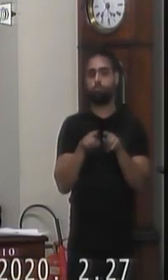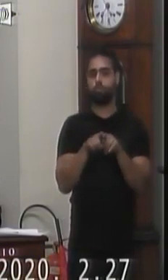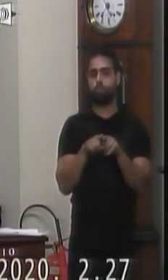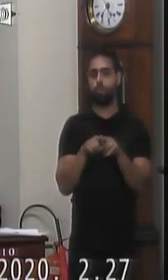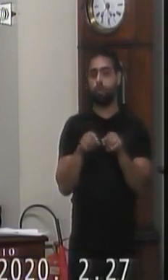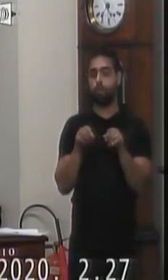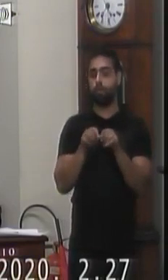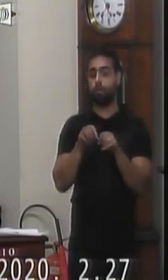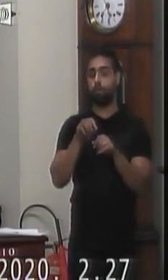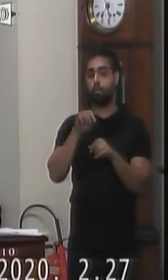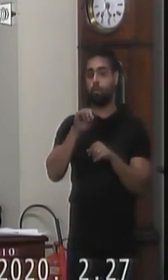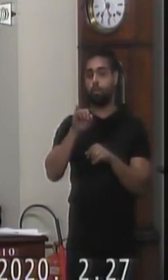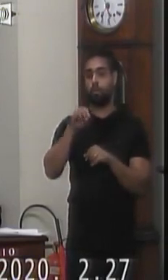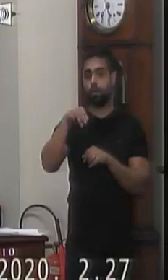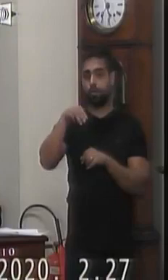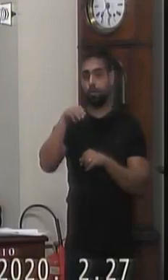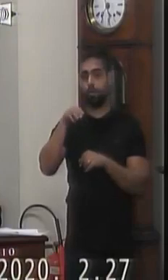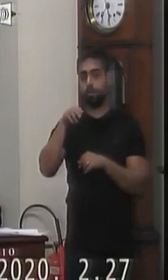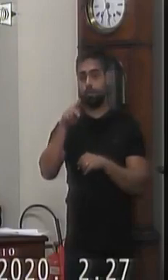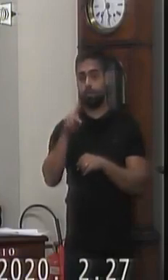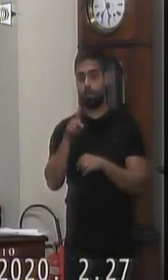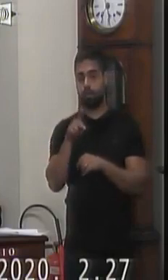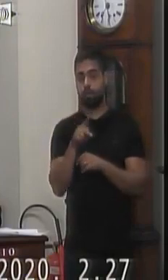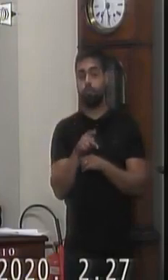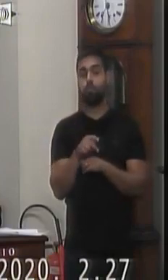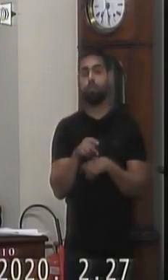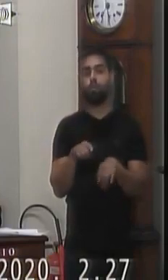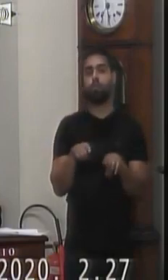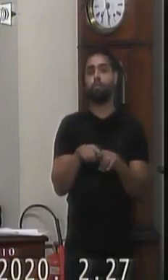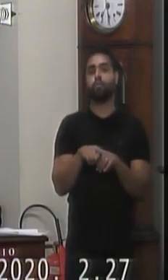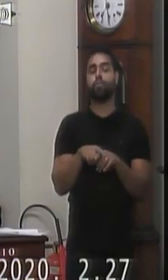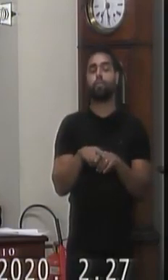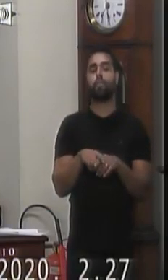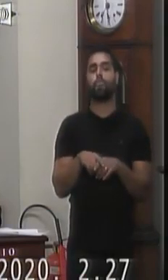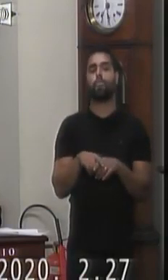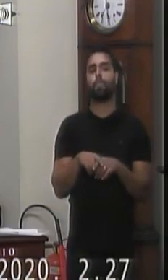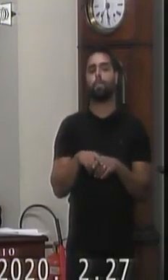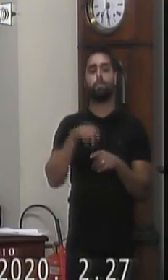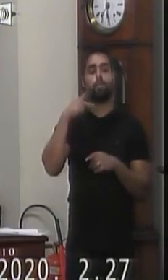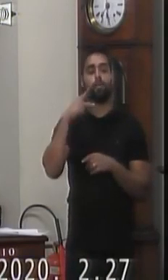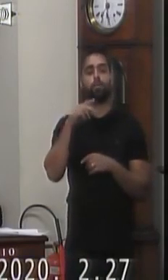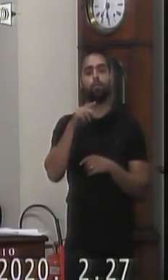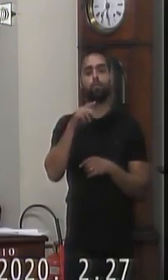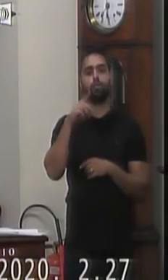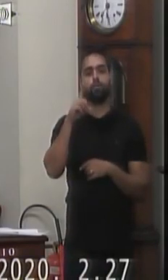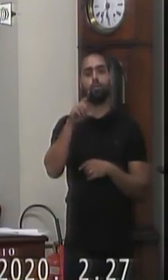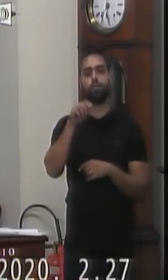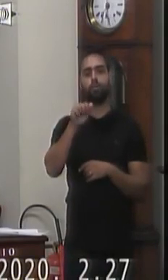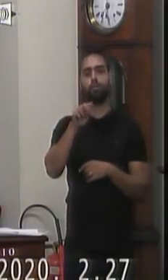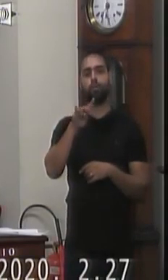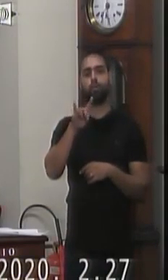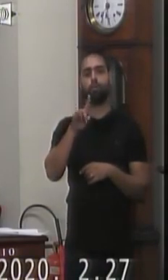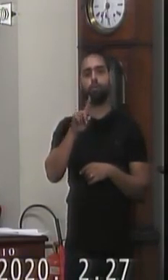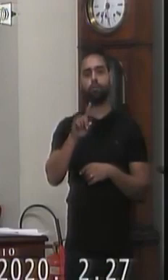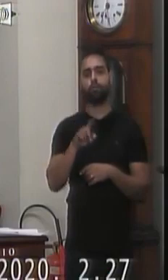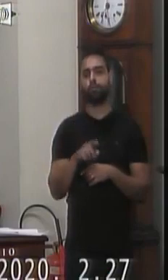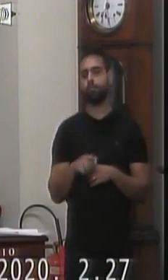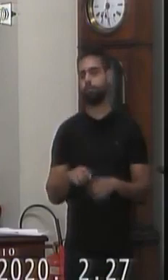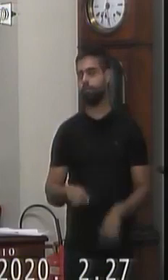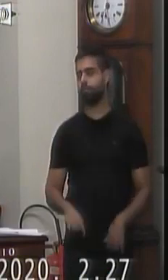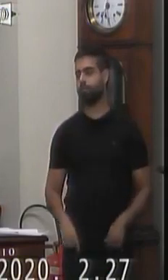o MP, Ministério Público do Estado do Rio de Janeiro, para auxílio nessa função. Sala de Sessões, 27 de fevereiro, vereador David